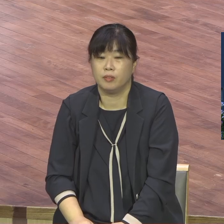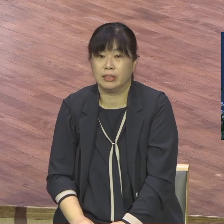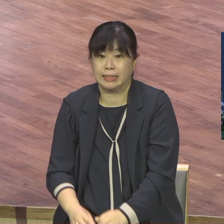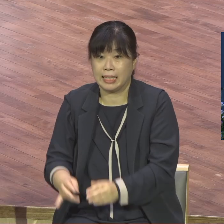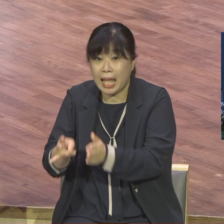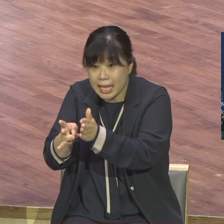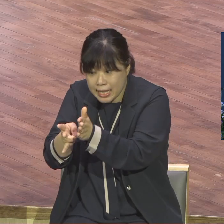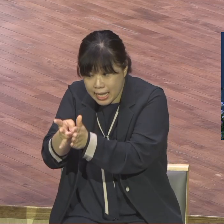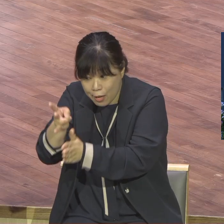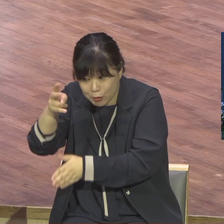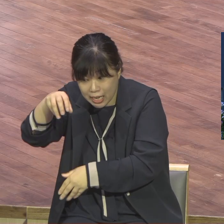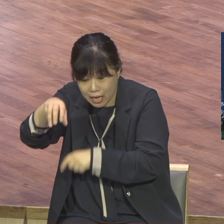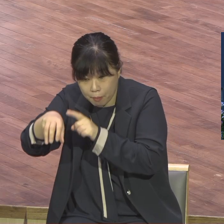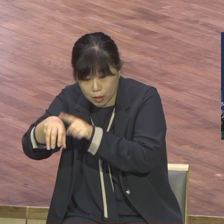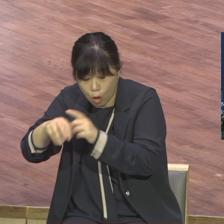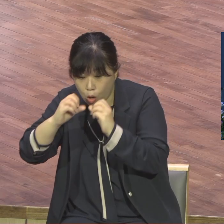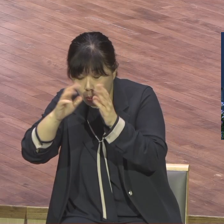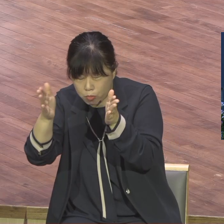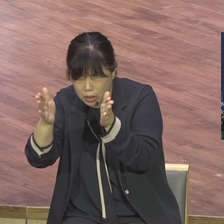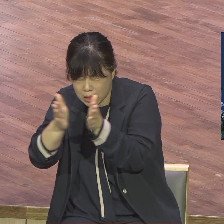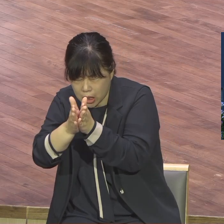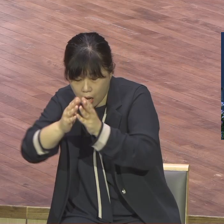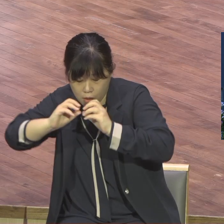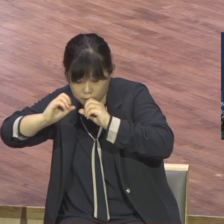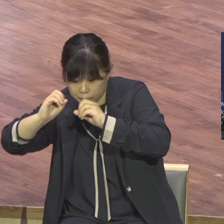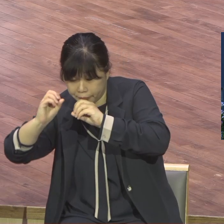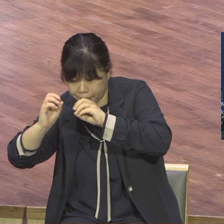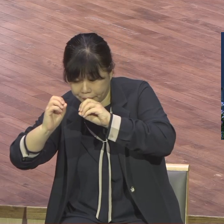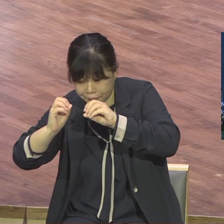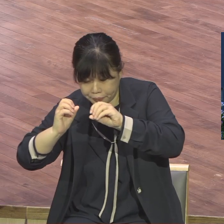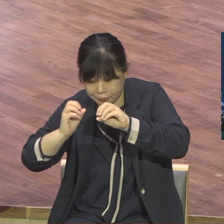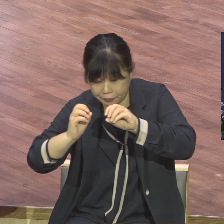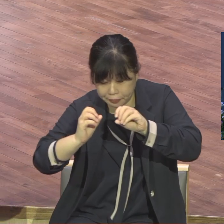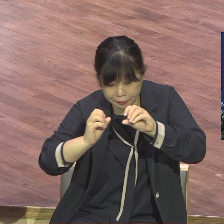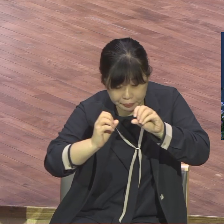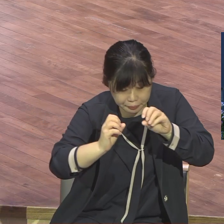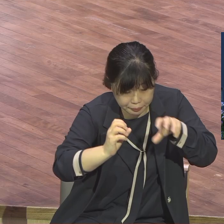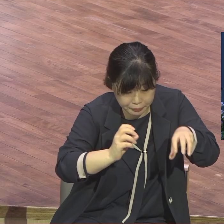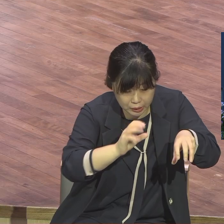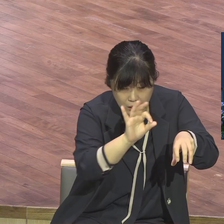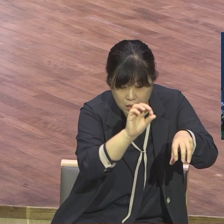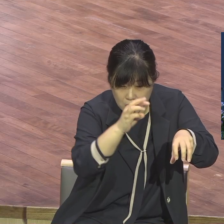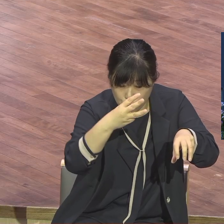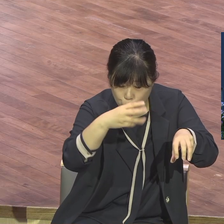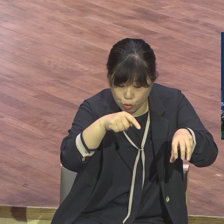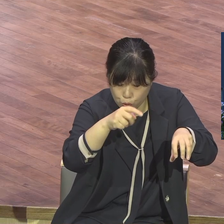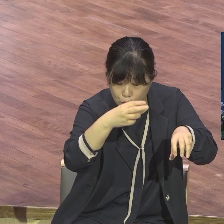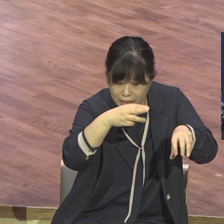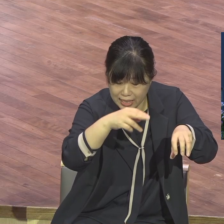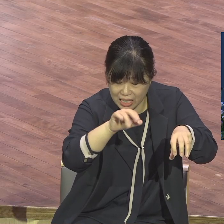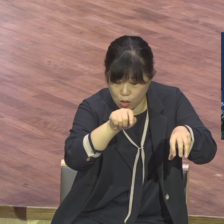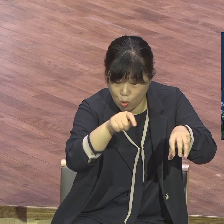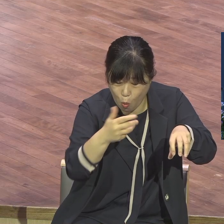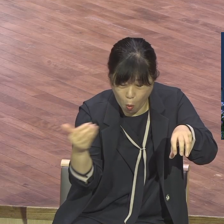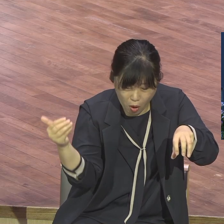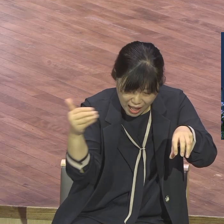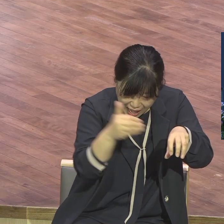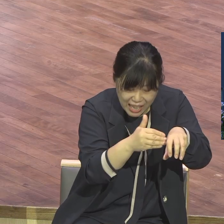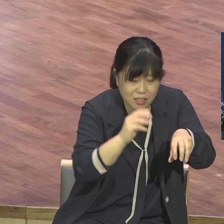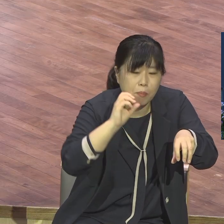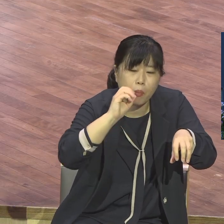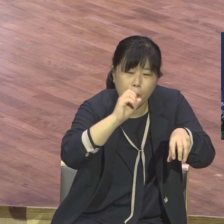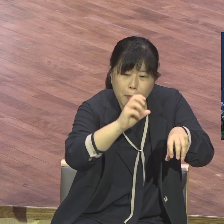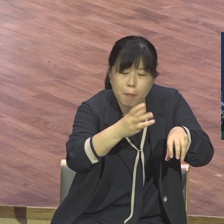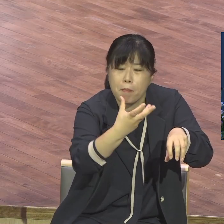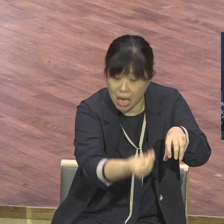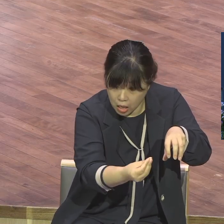예루살렘에서 일루리곤까지 복음을 편만하게 전했다는 것은 예루살렘을 거쳐가지고